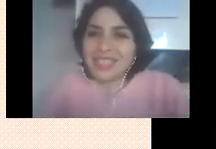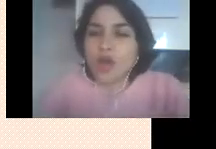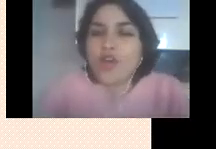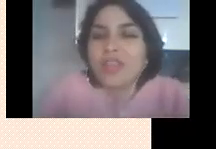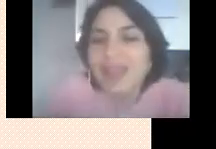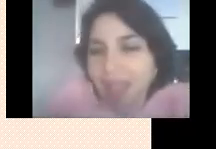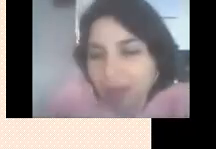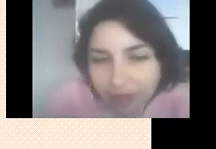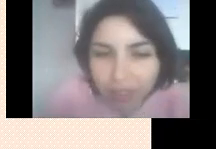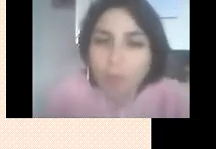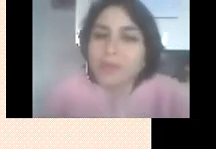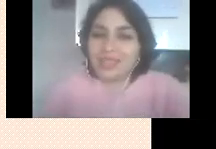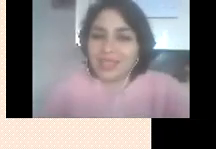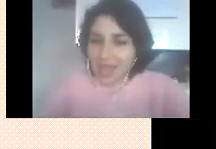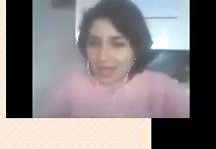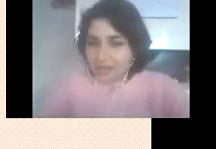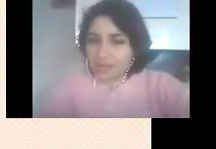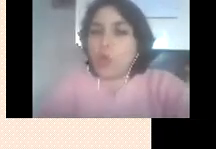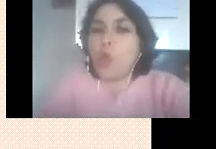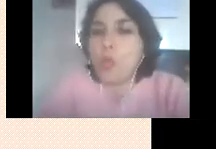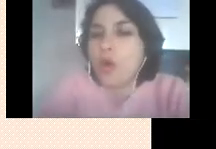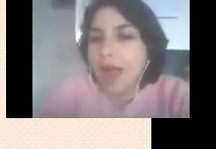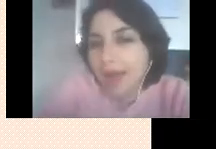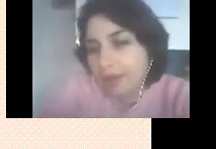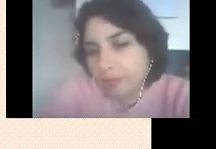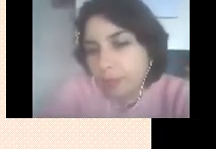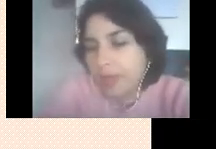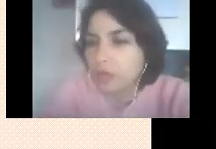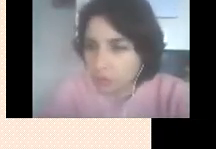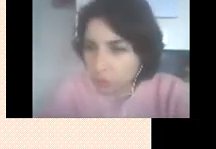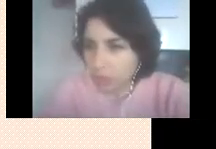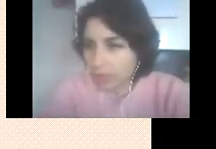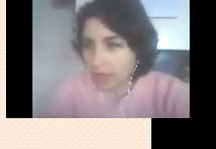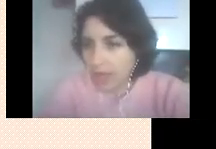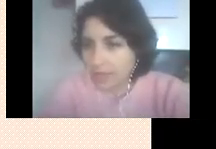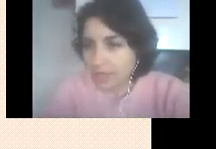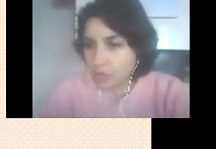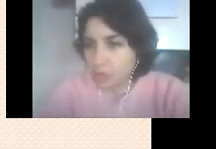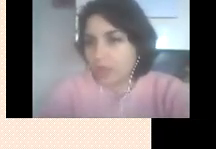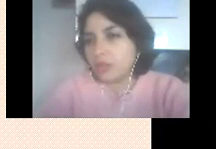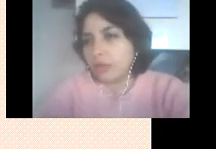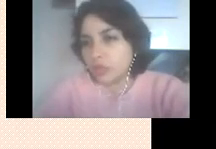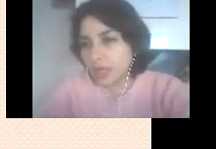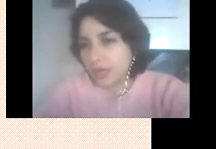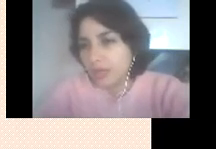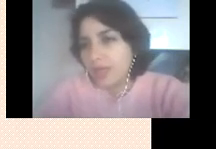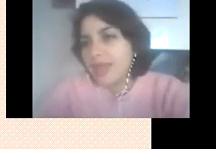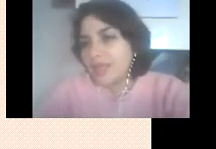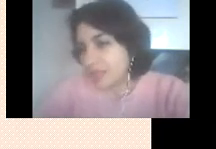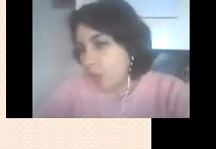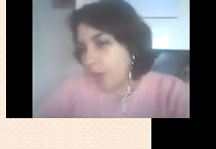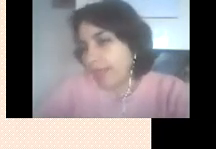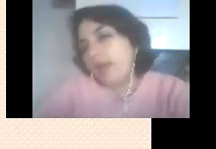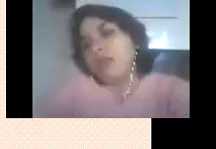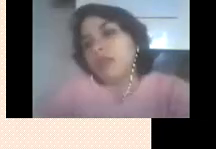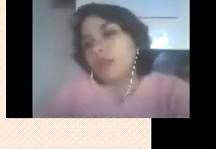¿quién se acordará de los materiales que ocupó Gareth para construir la casa de su perrito Mamushka? ¿Quién